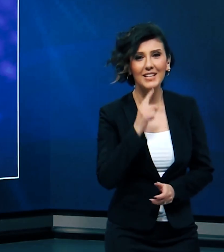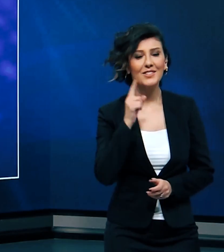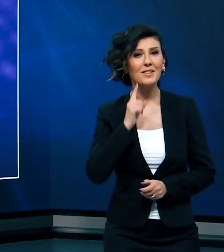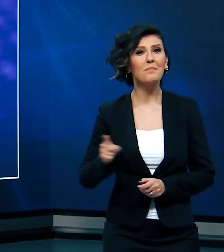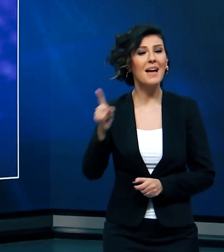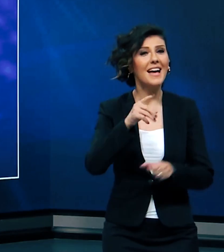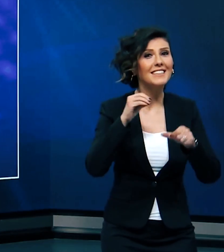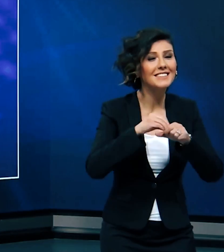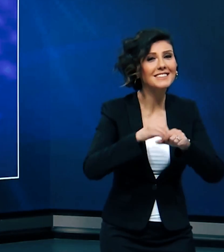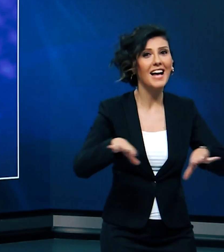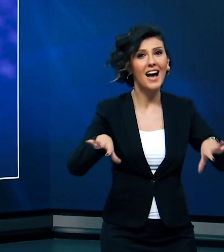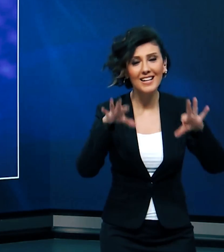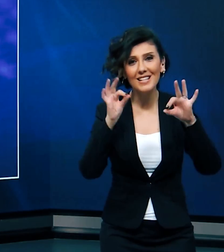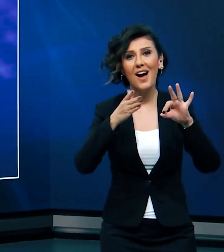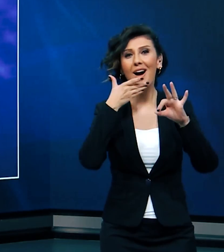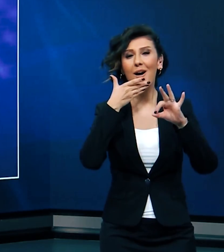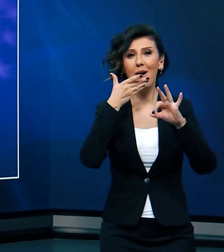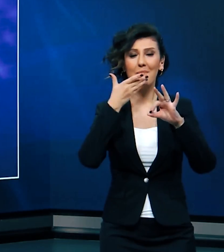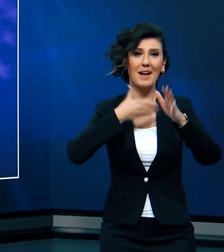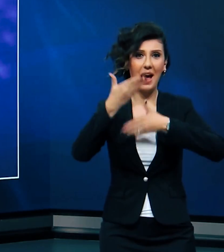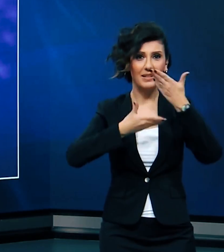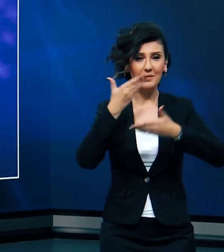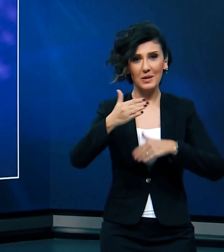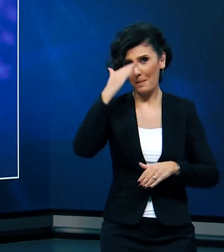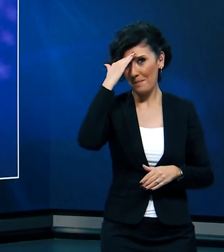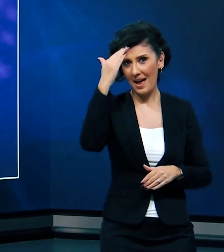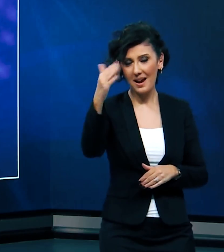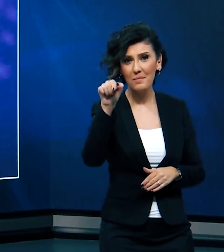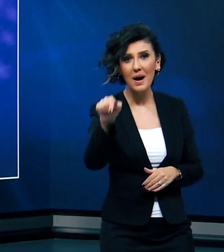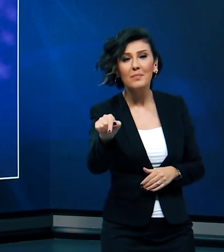İşitme engelliler için hazırladığımız haberlerimizi aktaracağız. Merhaba.